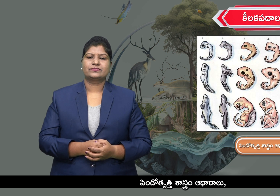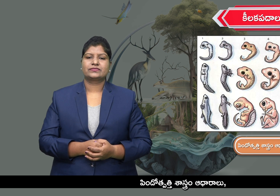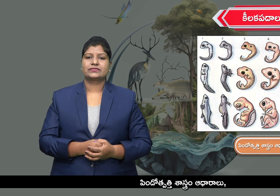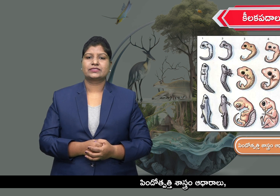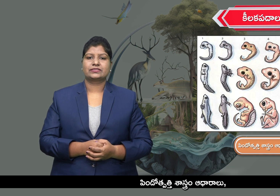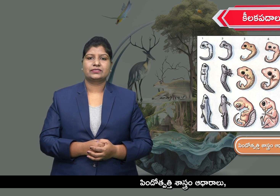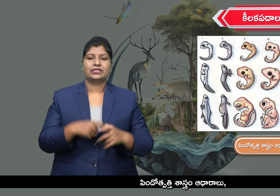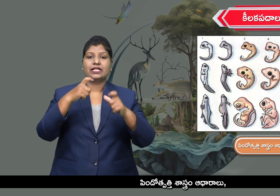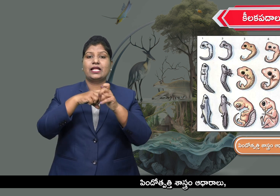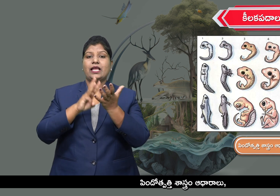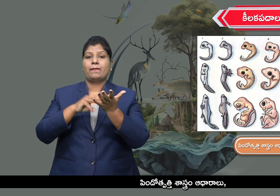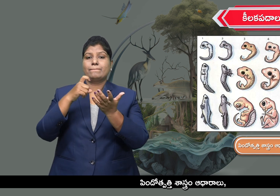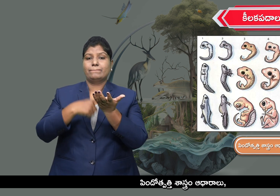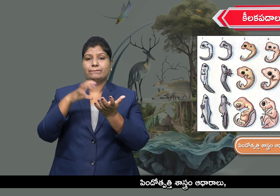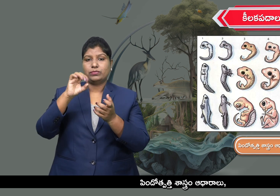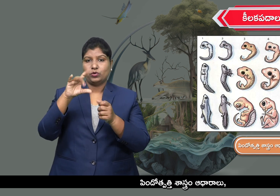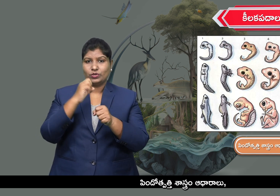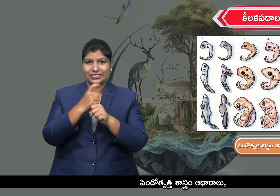పిండోత్పత్తి శాస్త్రం ఆధారాలు,